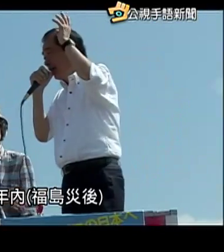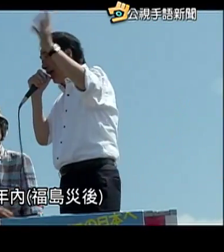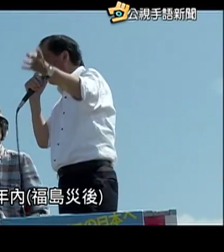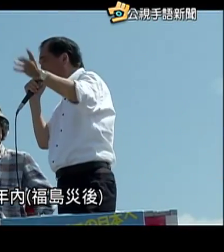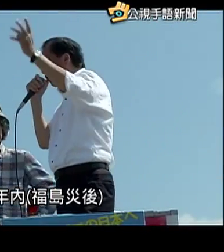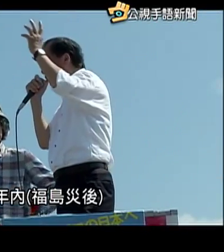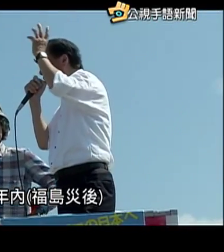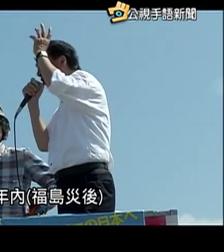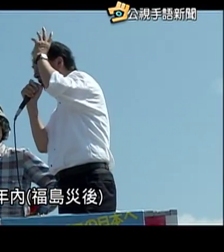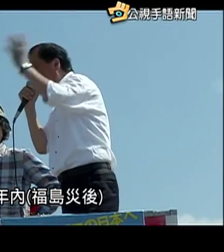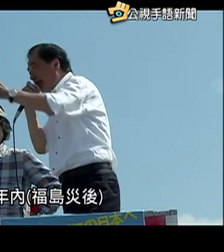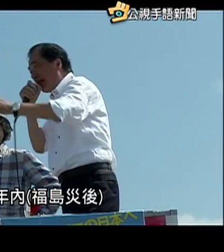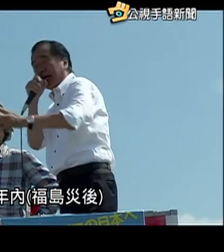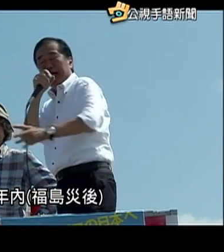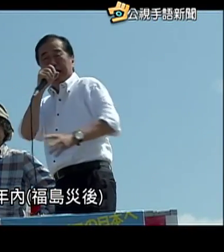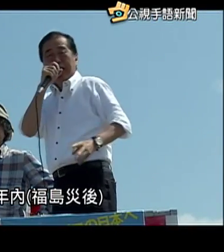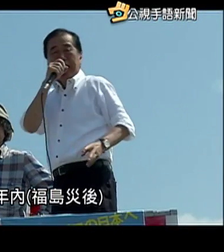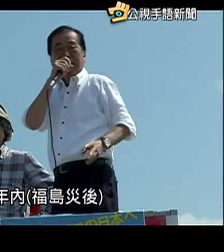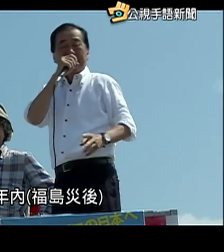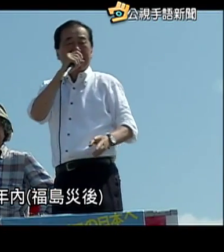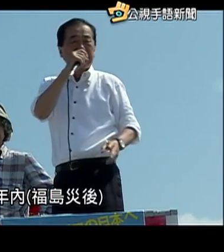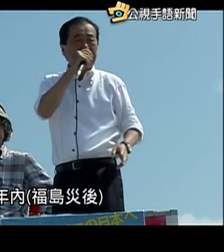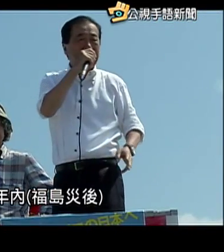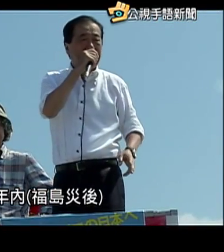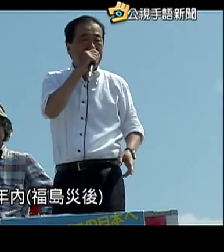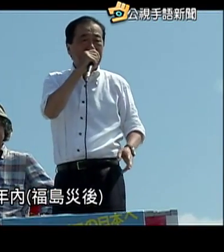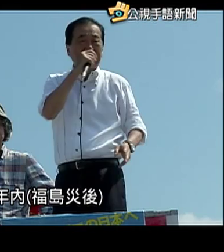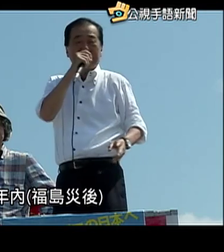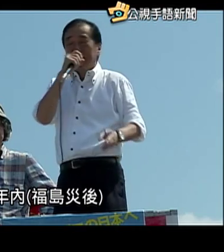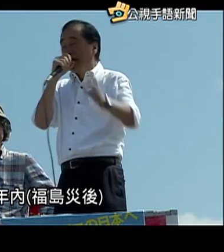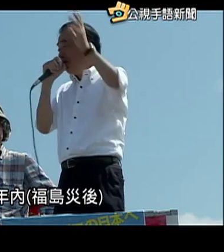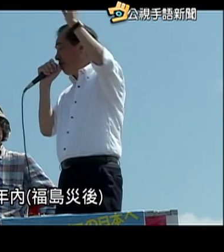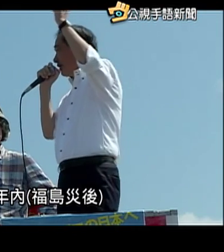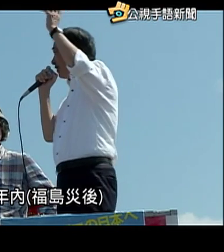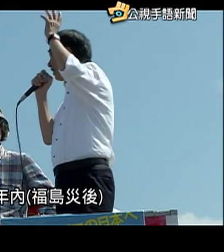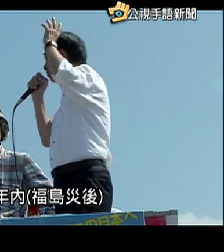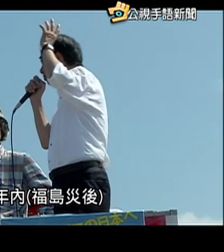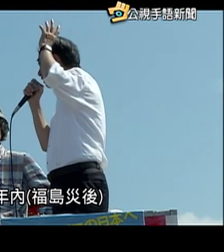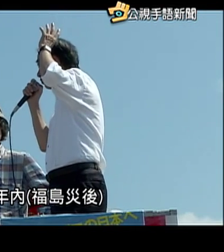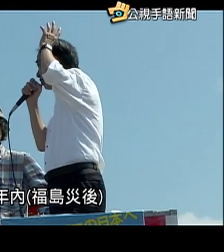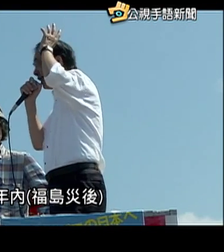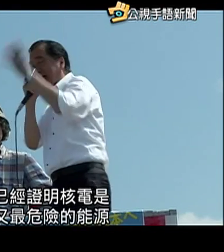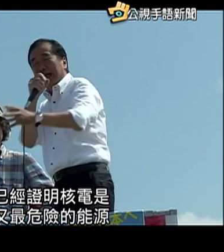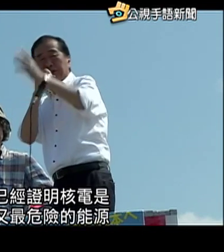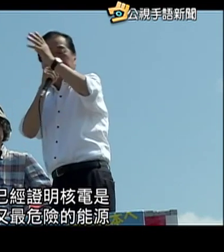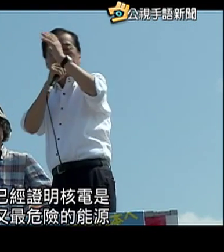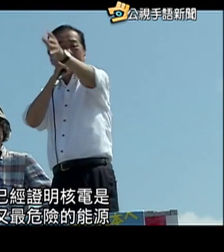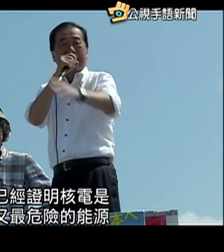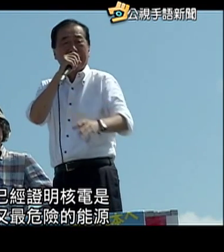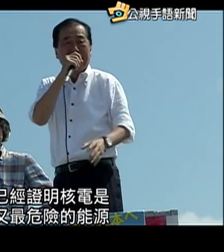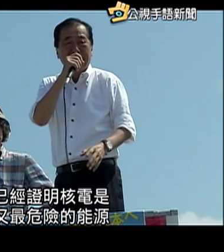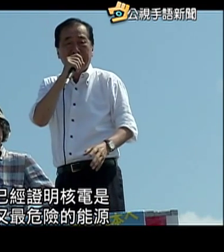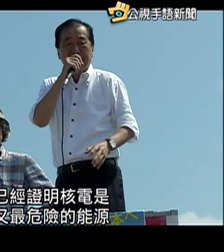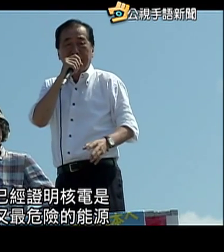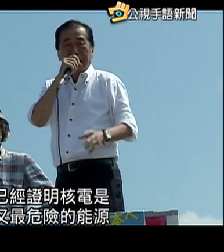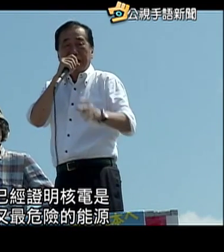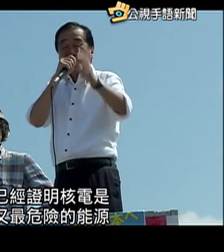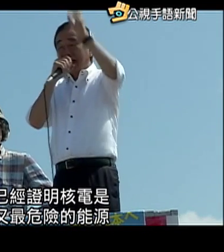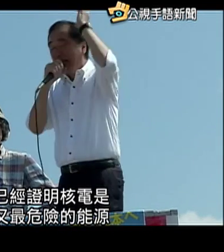高くて最も危険なエネルギーが原発であることはこの2年間この4年間で完